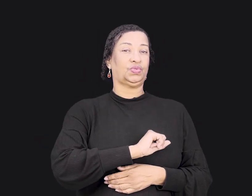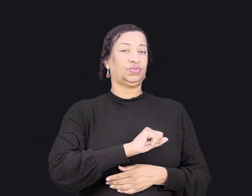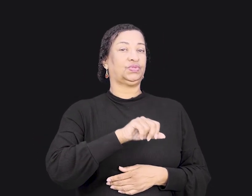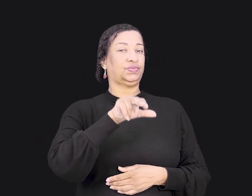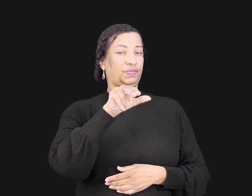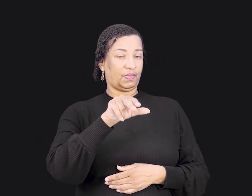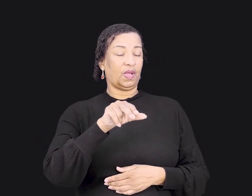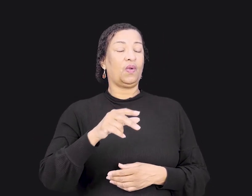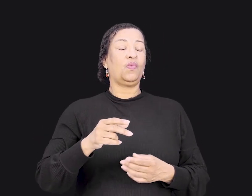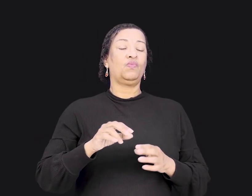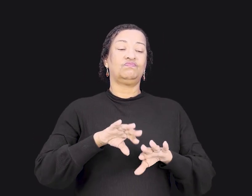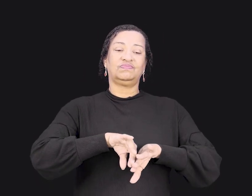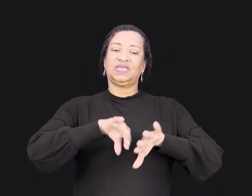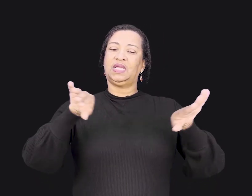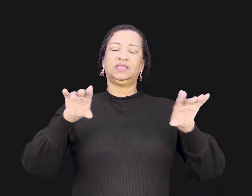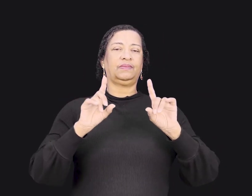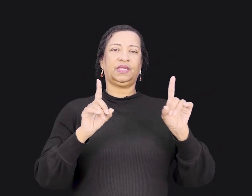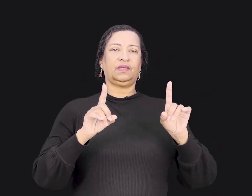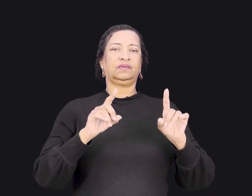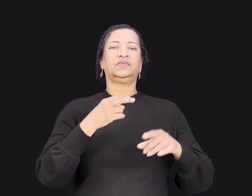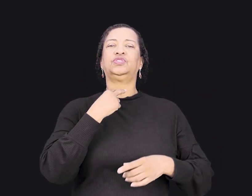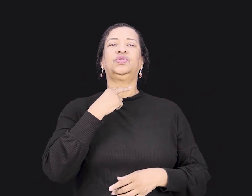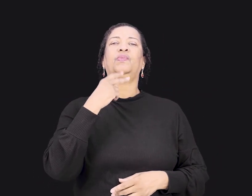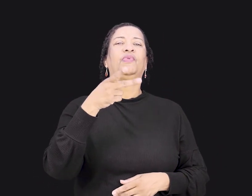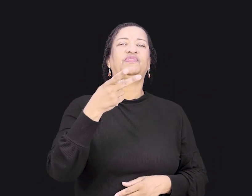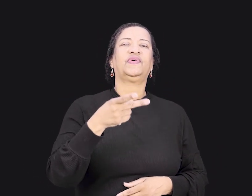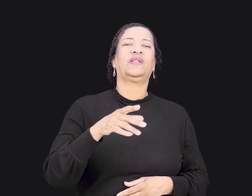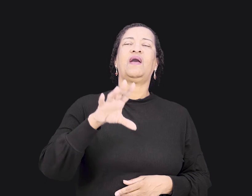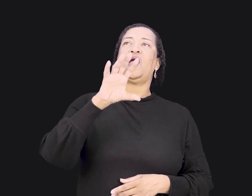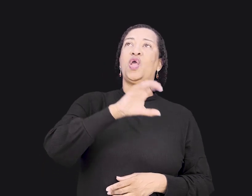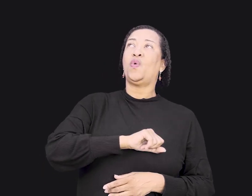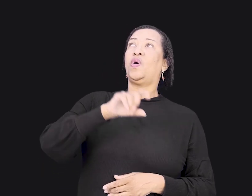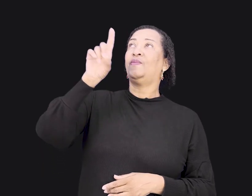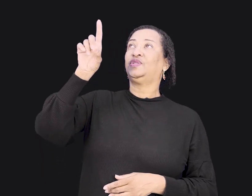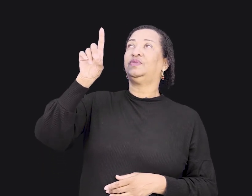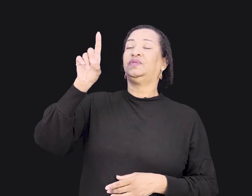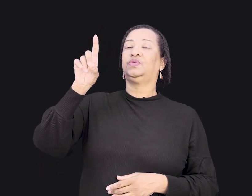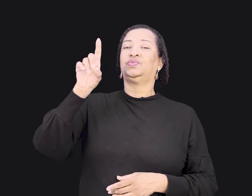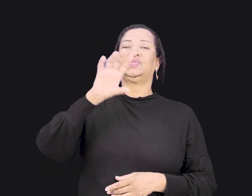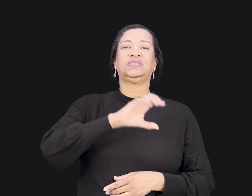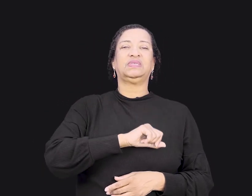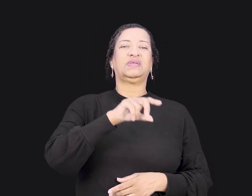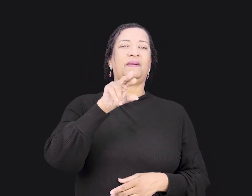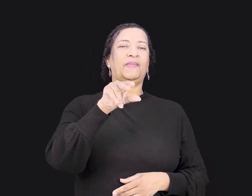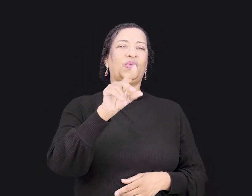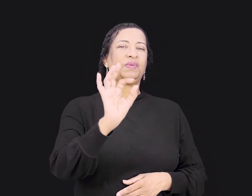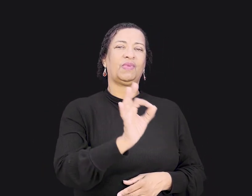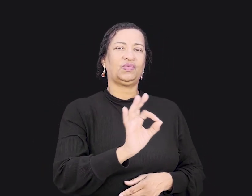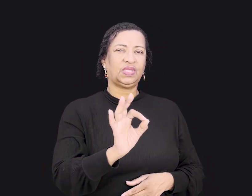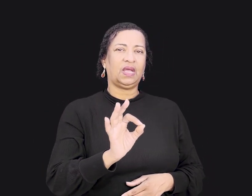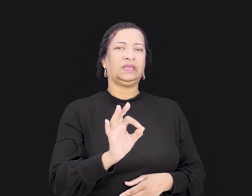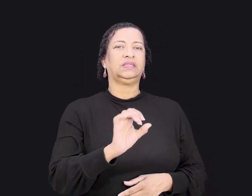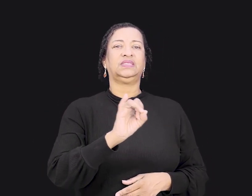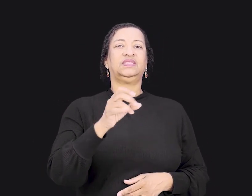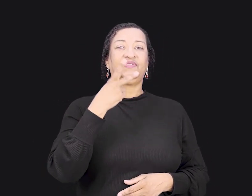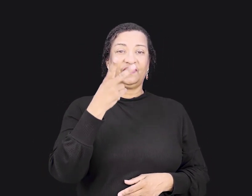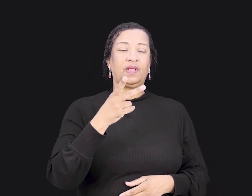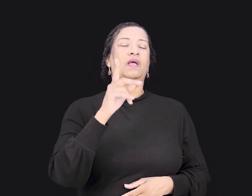inseparáveis. Você não pode dizer, amo a Deus, e depois não amar o seu irmão. Se você fizer isso, será um mentiroso. Essas